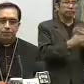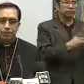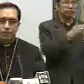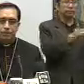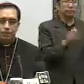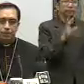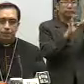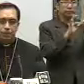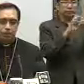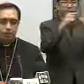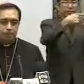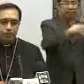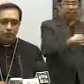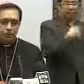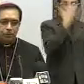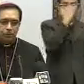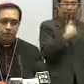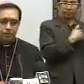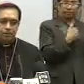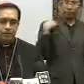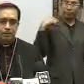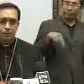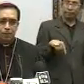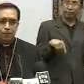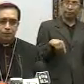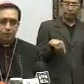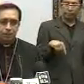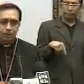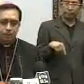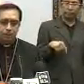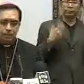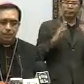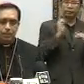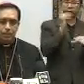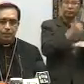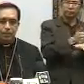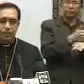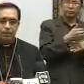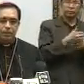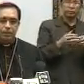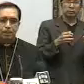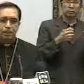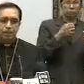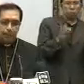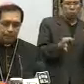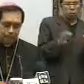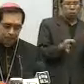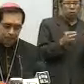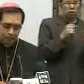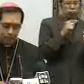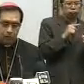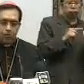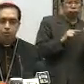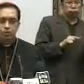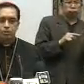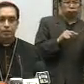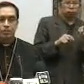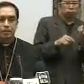canónico y es lo que hemos hecho ahora. Ya constituimos el tribunal, ya